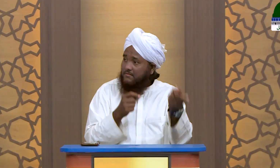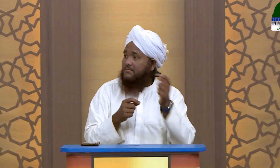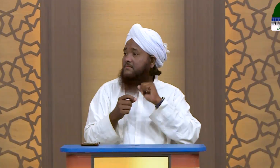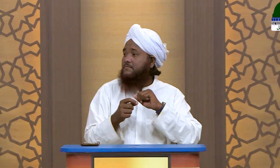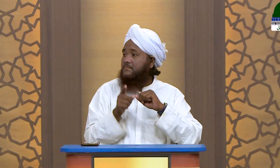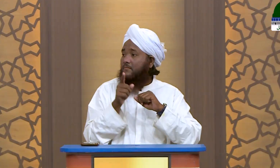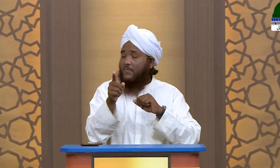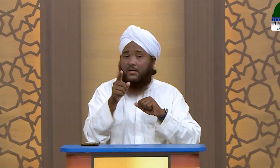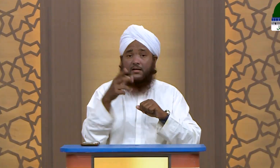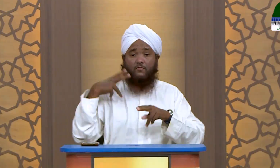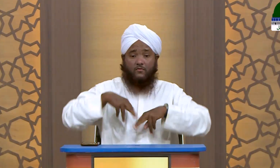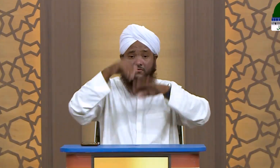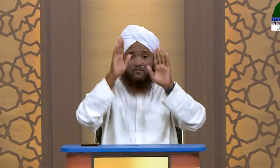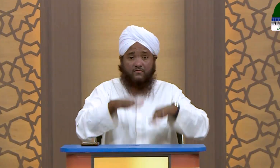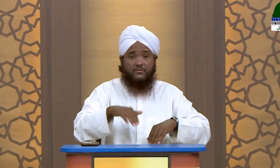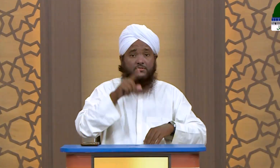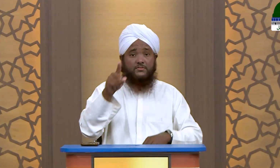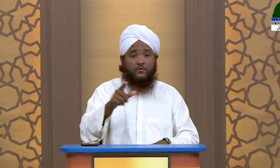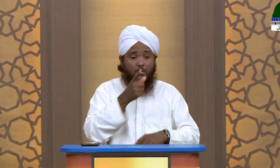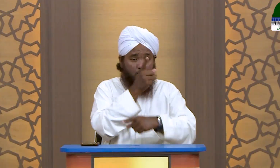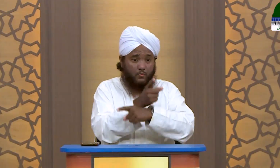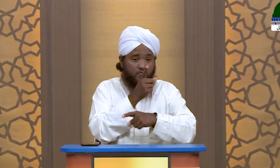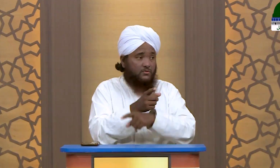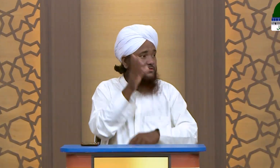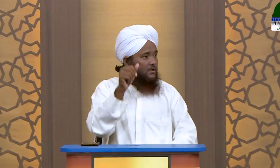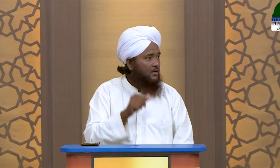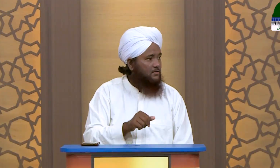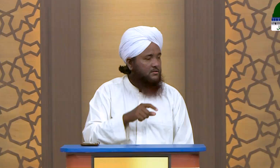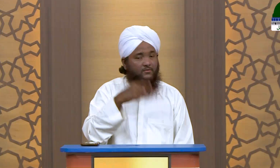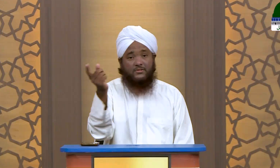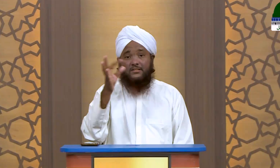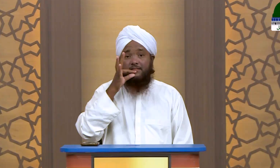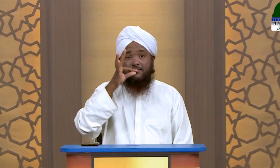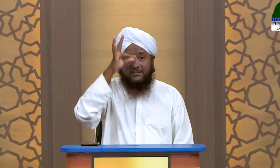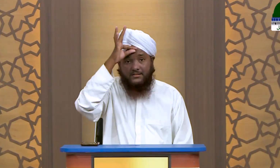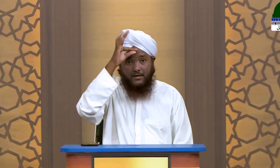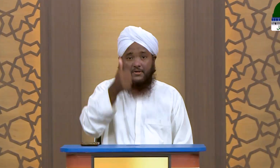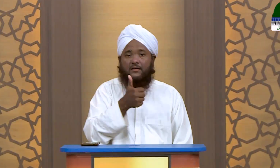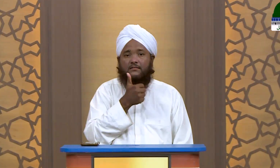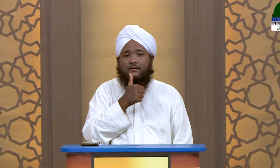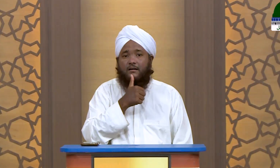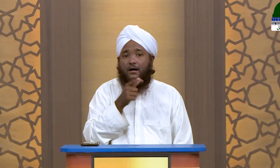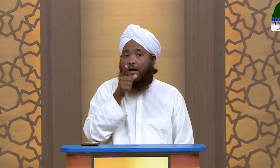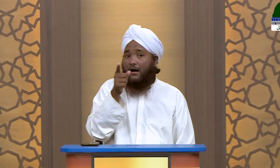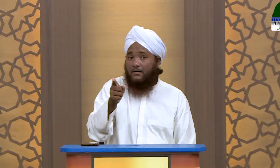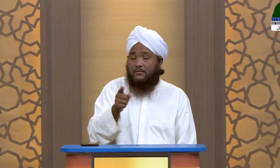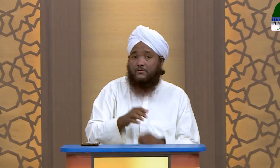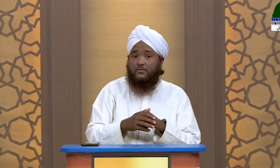سبب فرشتوں کا استاد بن گیا۔ مگر جب اللہ پاک کے نبی حضرت سیدنا آدم علیہ نبینا علیہ الصلوۃ والسلام کی شان میں